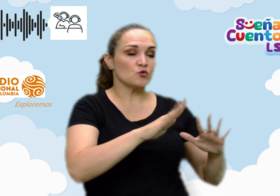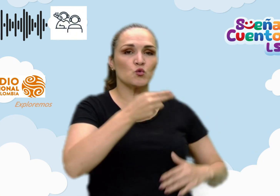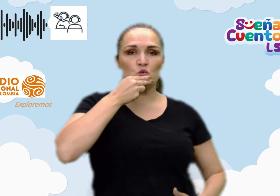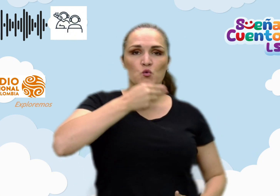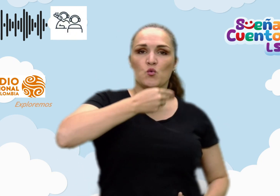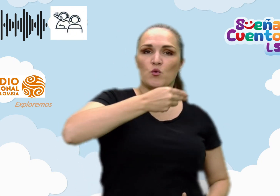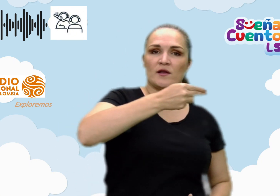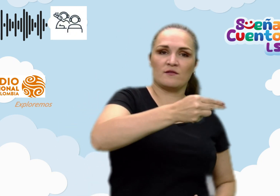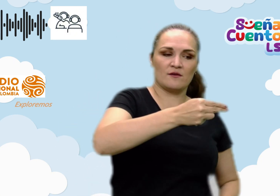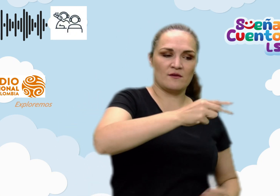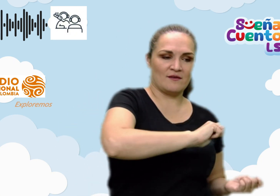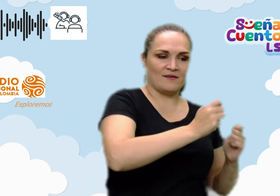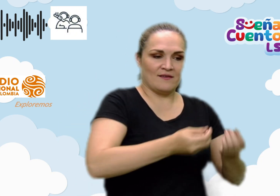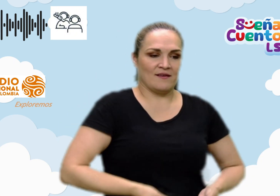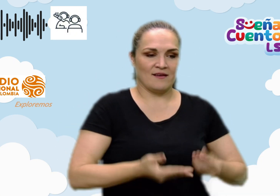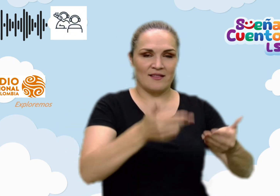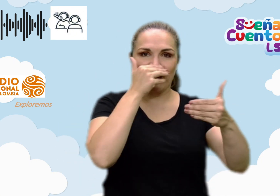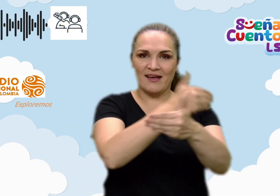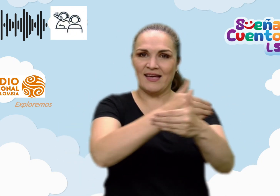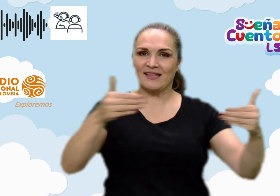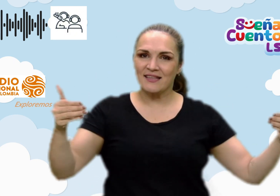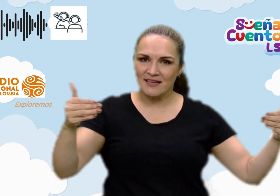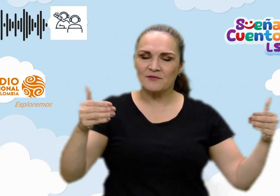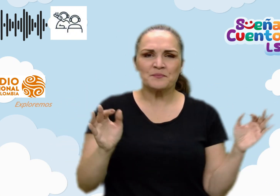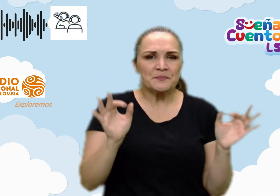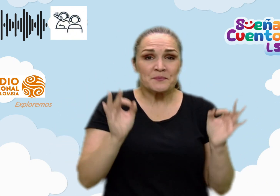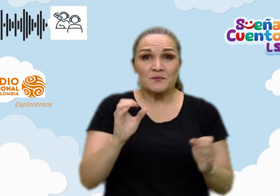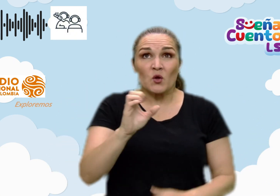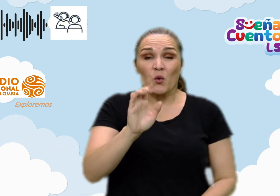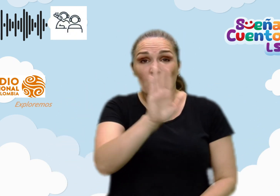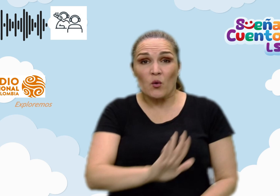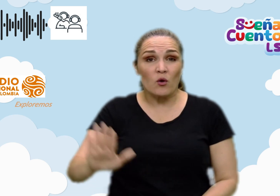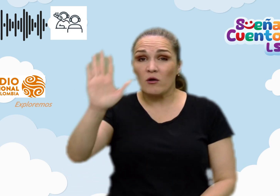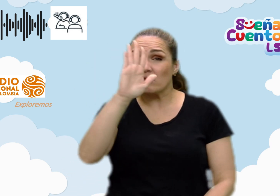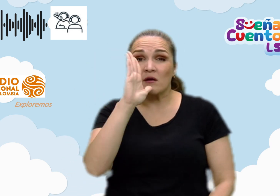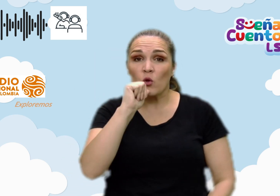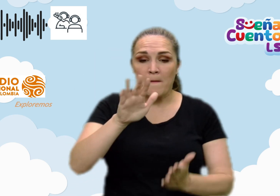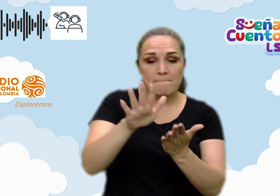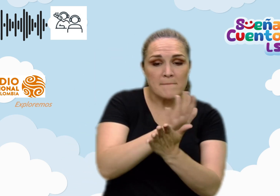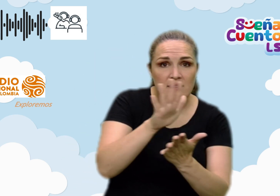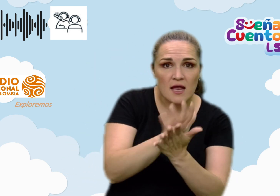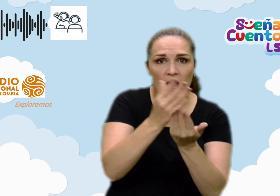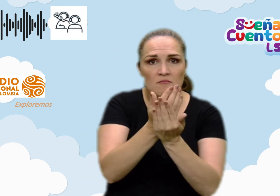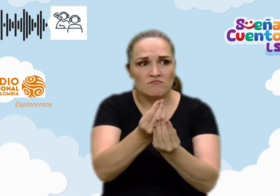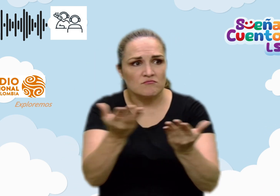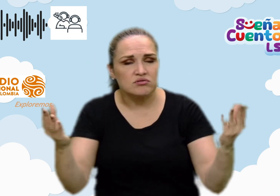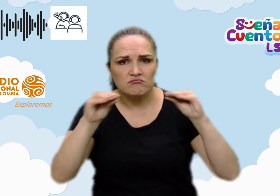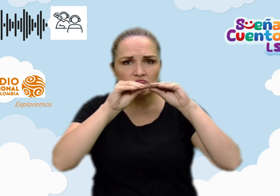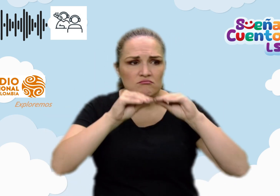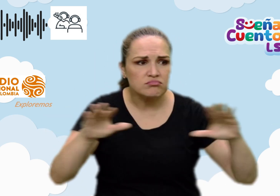¿cómo podemos trascender esto de los cuentos y para los niños? No, realmente en Colombia no hay